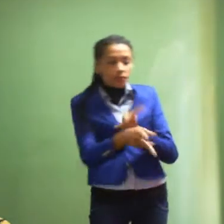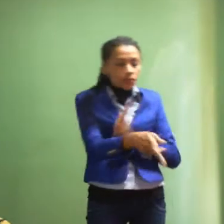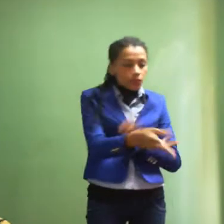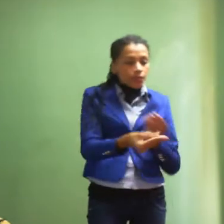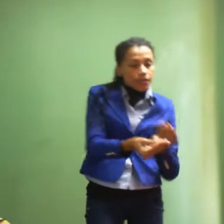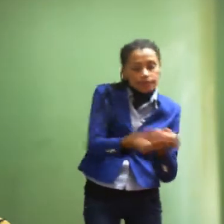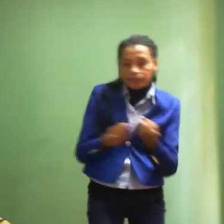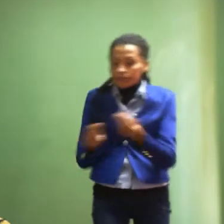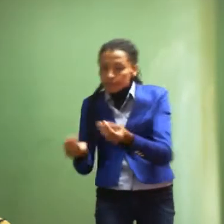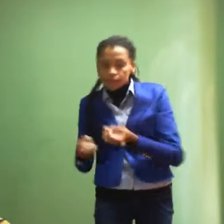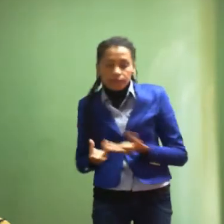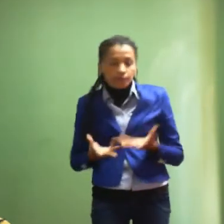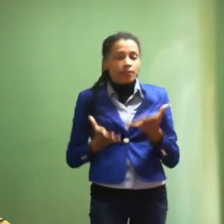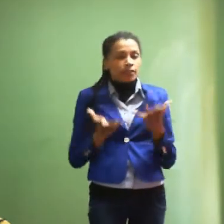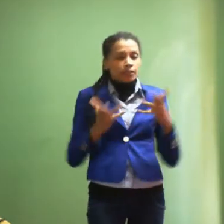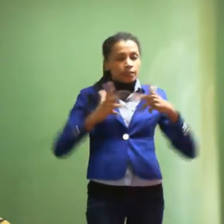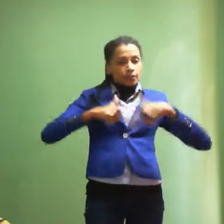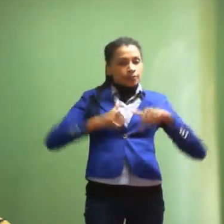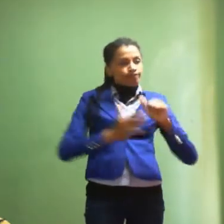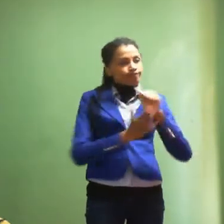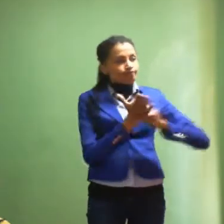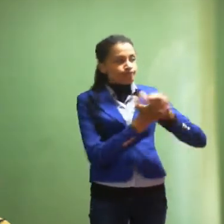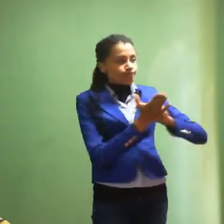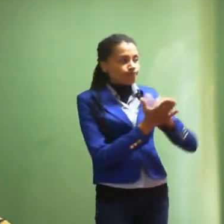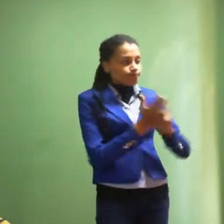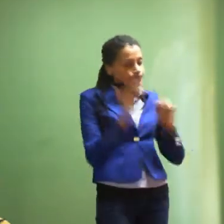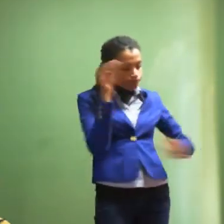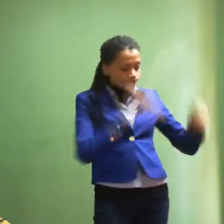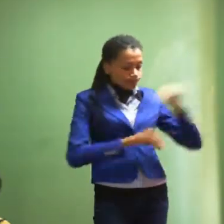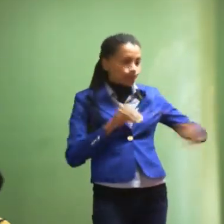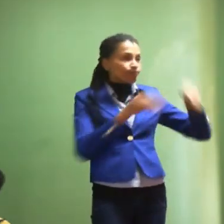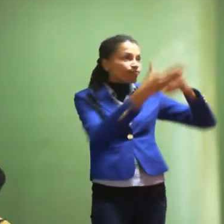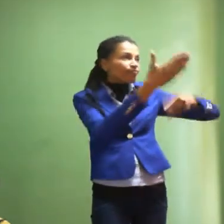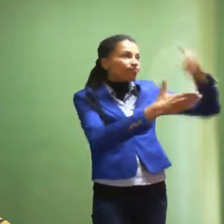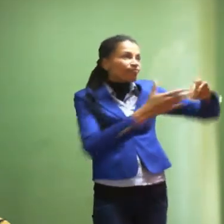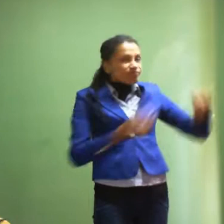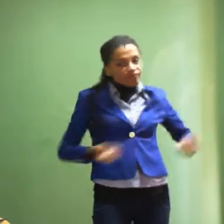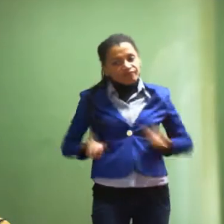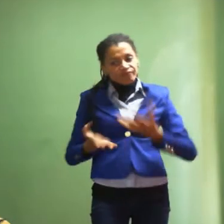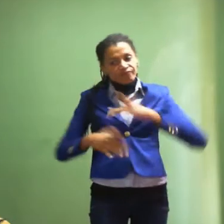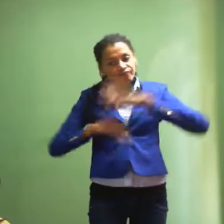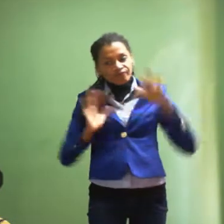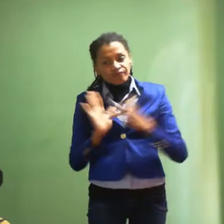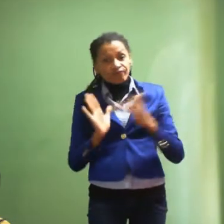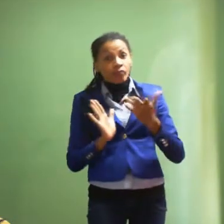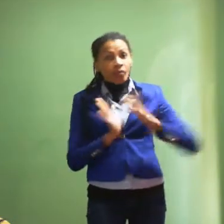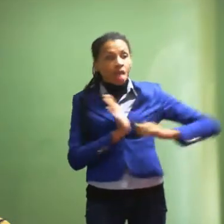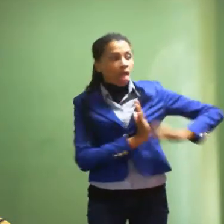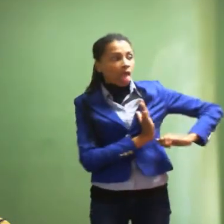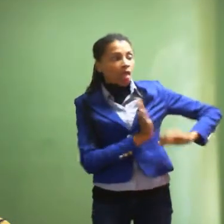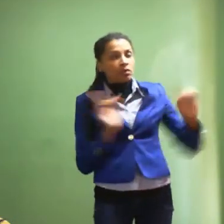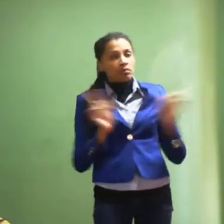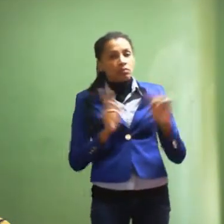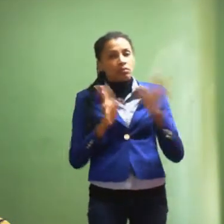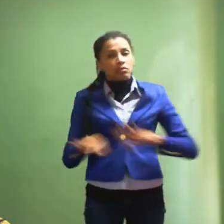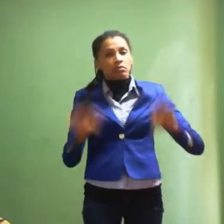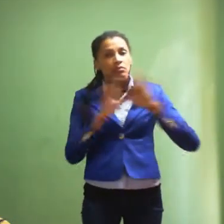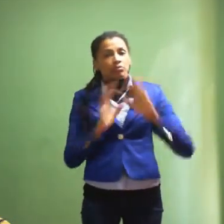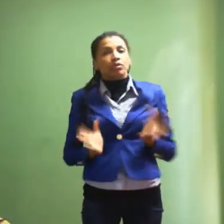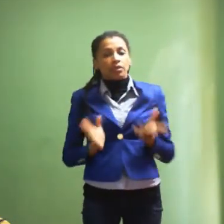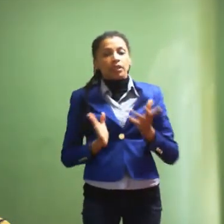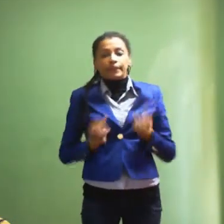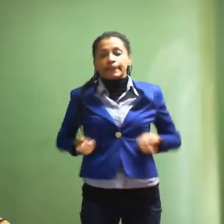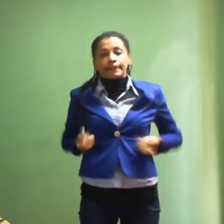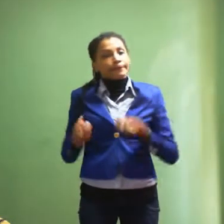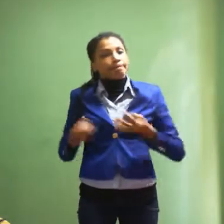que esté abarcando todas las áreas de conocimiento, que no se esté quedando nada de lado, porque ellos van a ir a un proceso